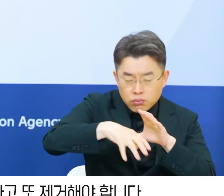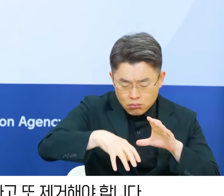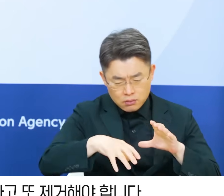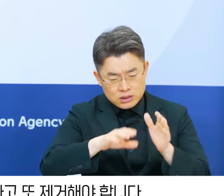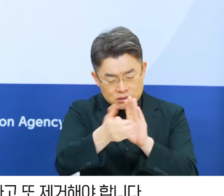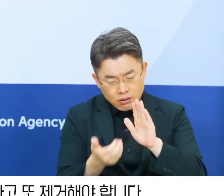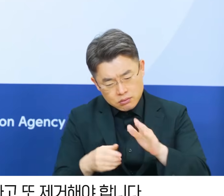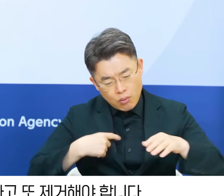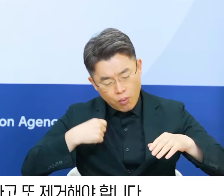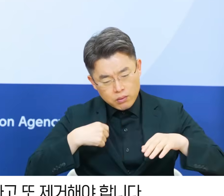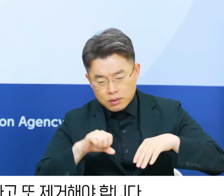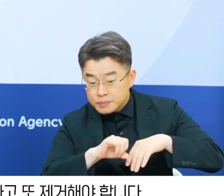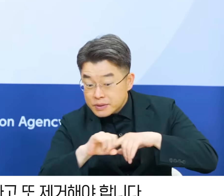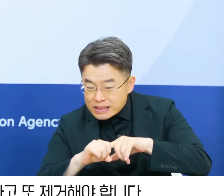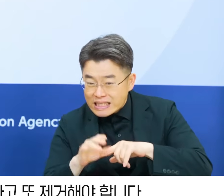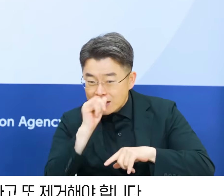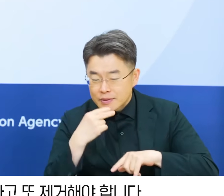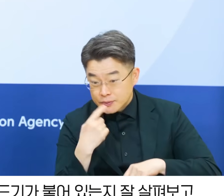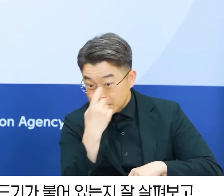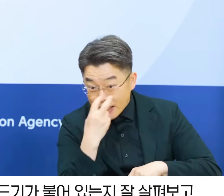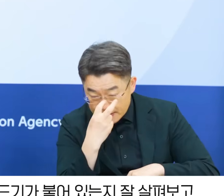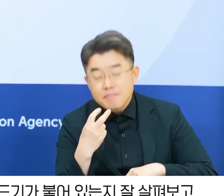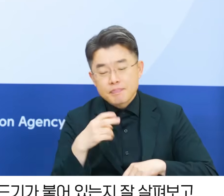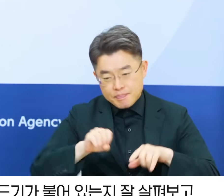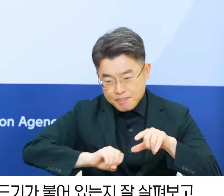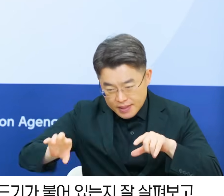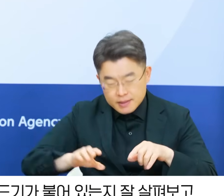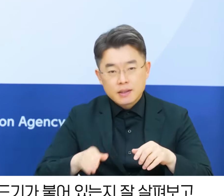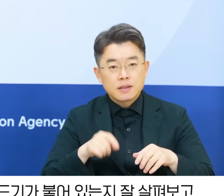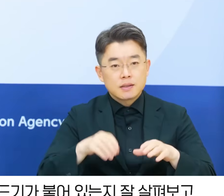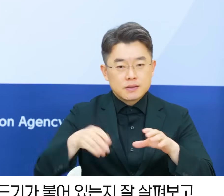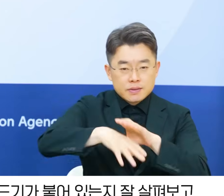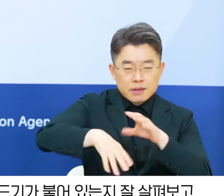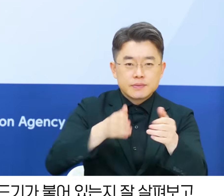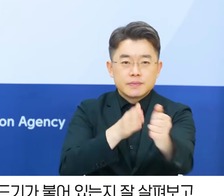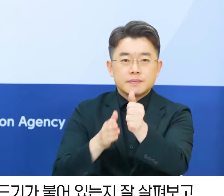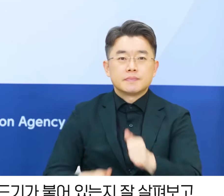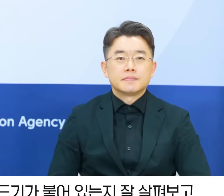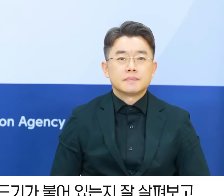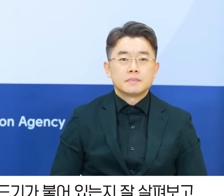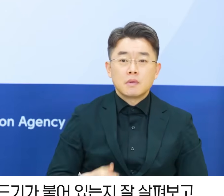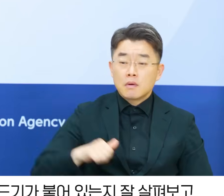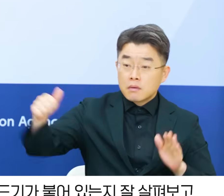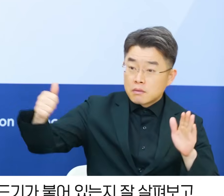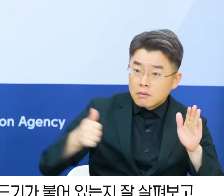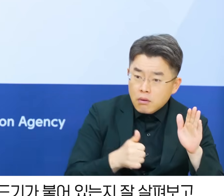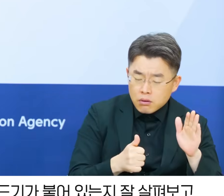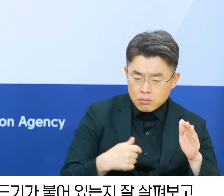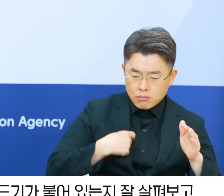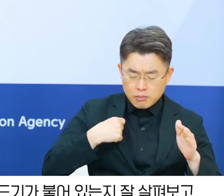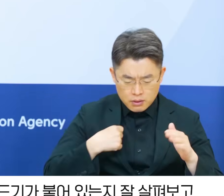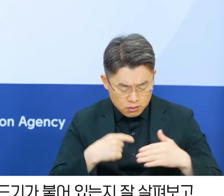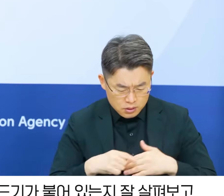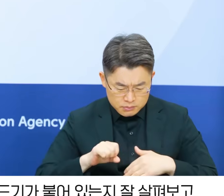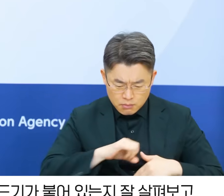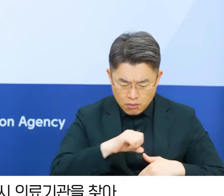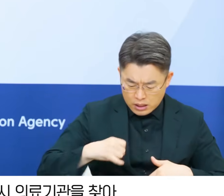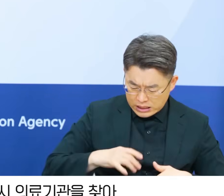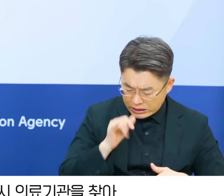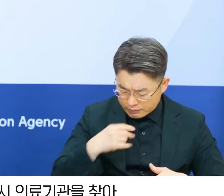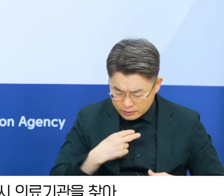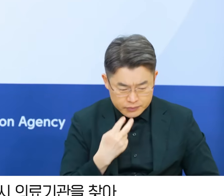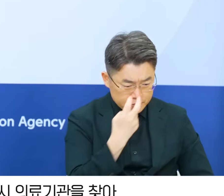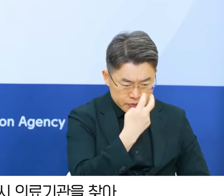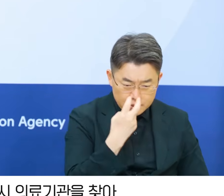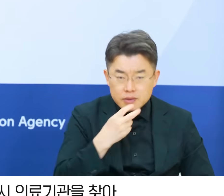확인하고 또 제거해야 합니다. 그 야외 활동에서 돌아온 후에 몸에 진드기가 붙어 있는지 잘 살펴보고